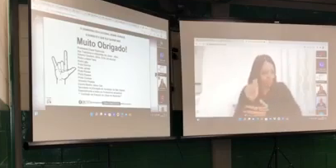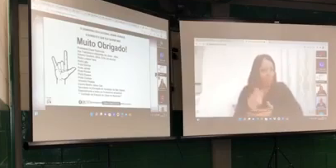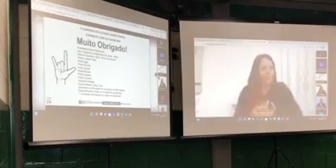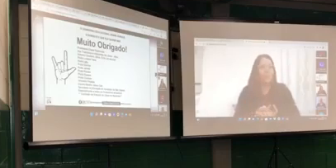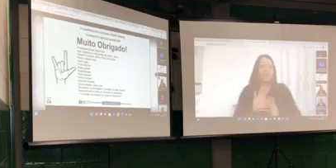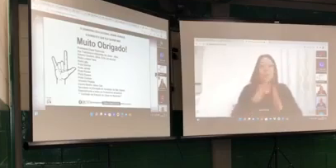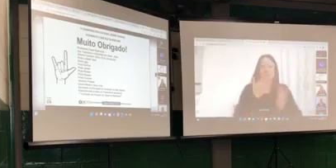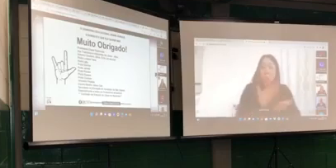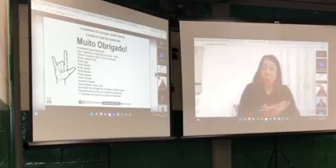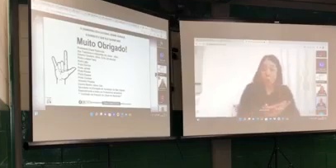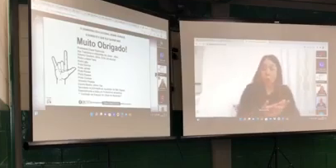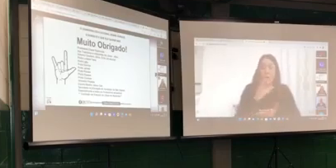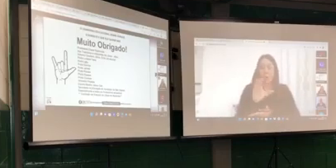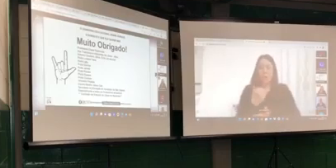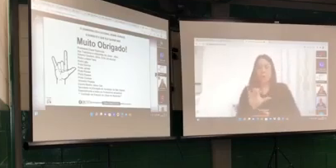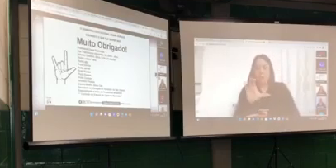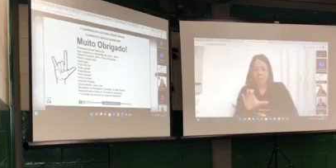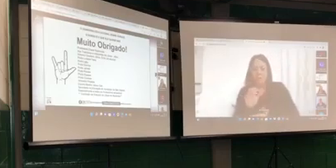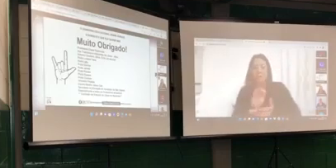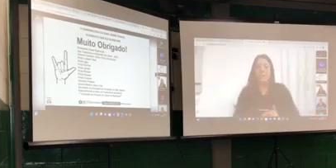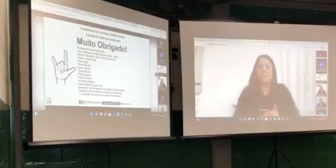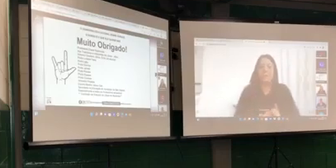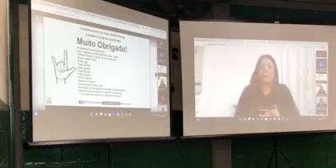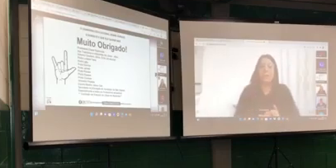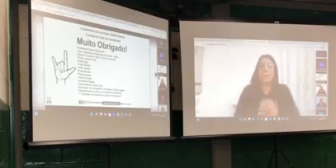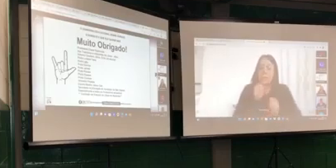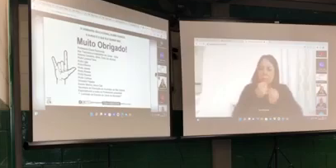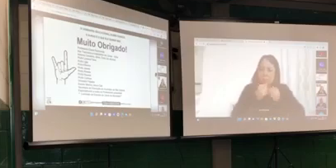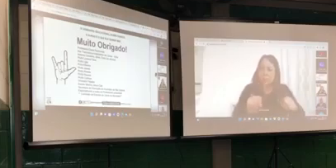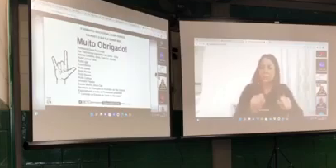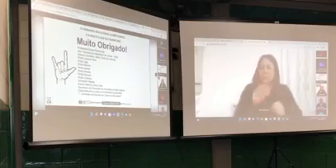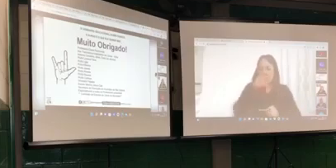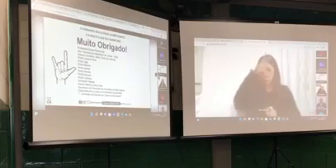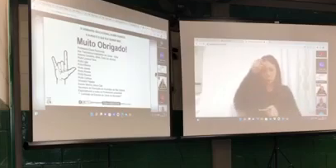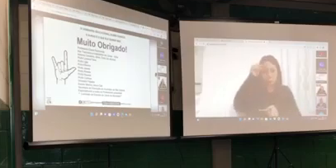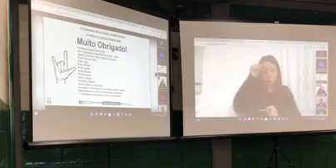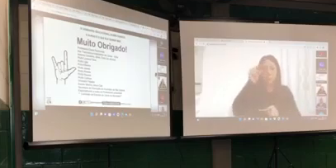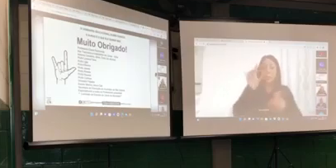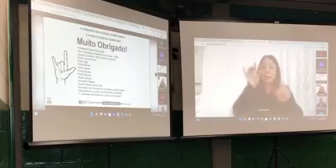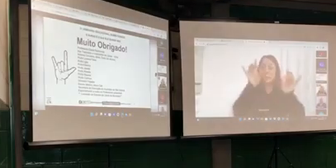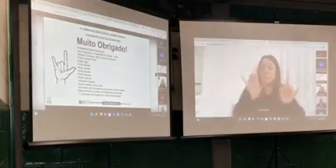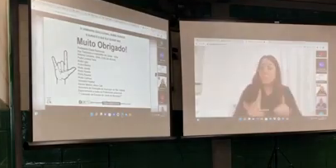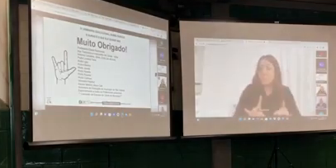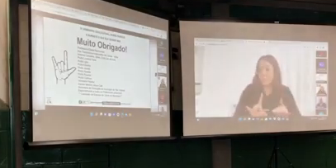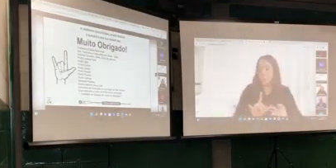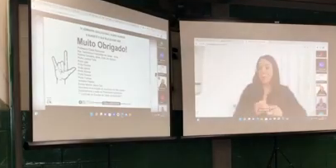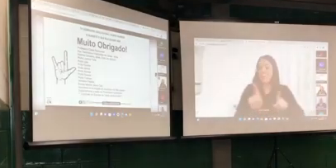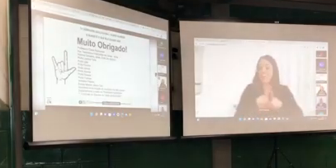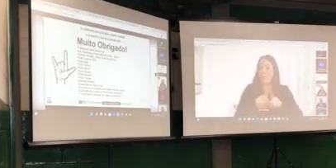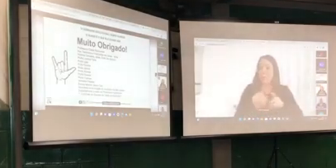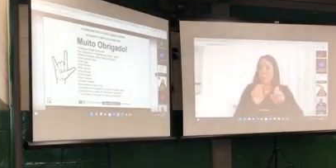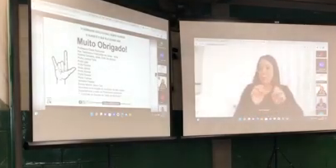escola Menino Jesus, Caribe, a secretaria, em especial na Secretaria de Educação, também